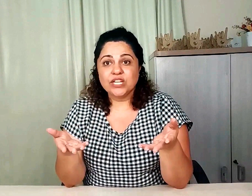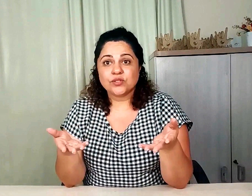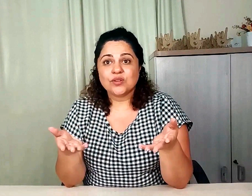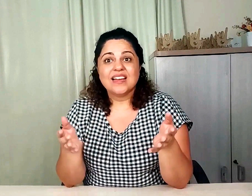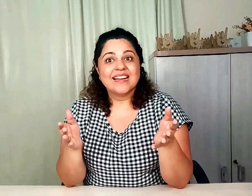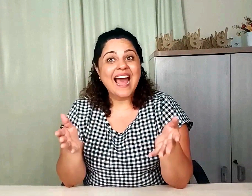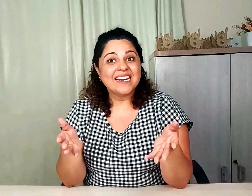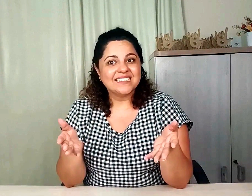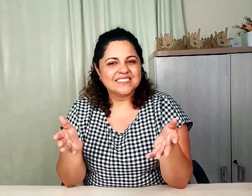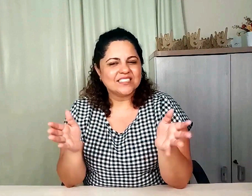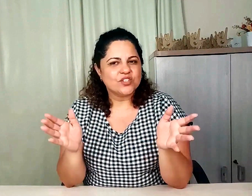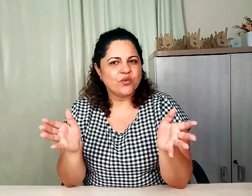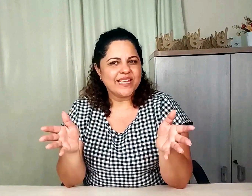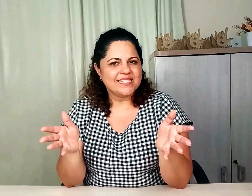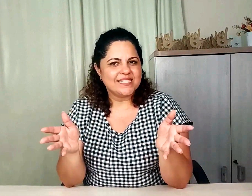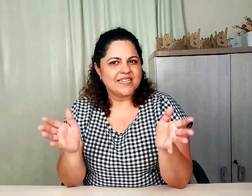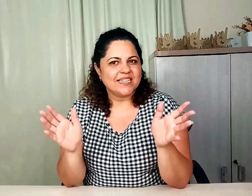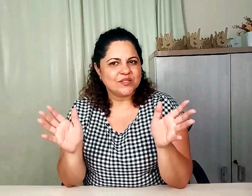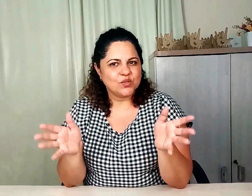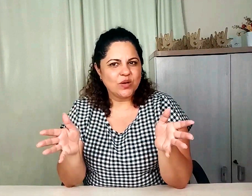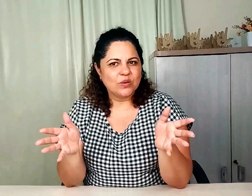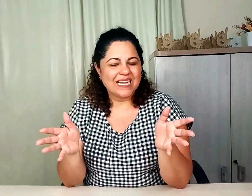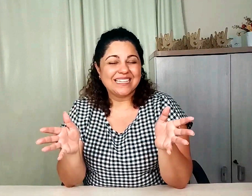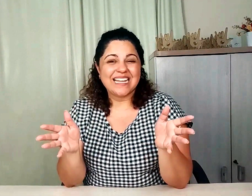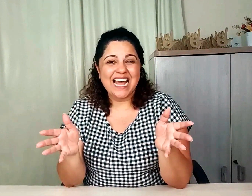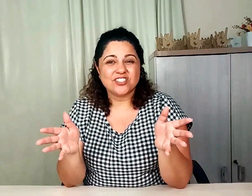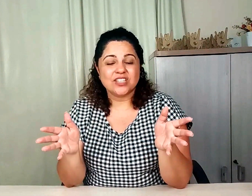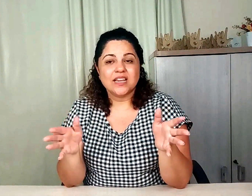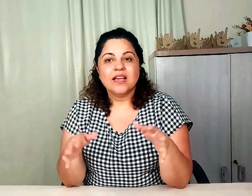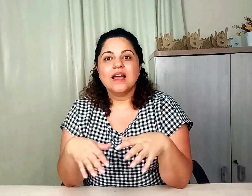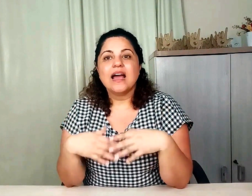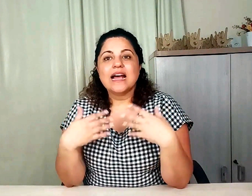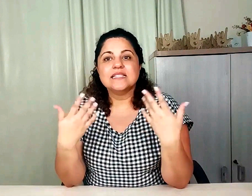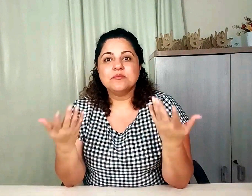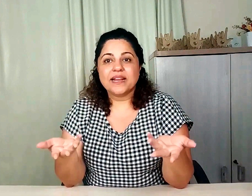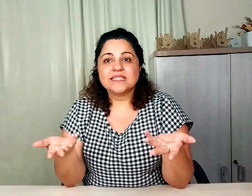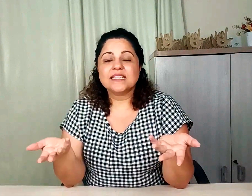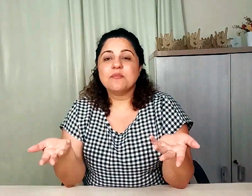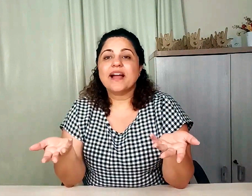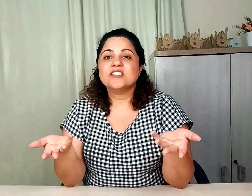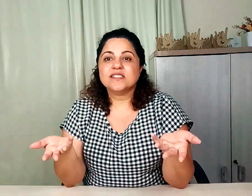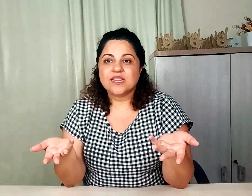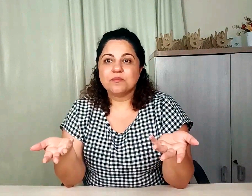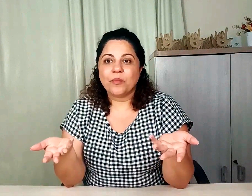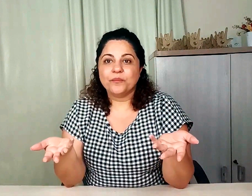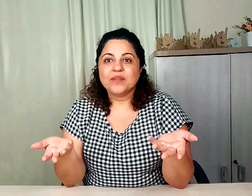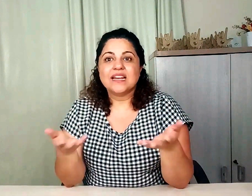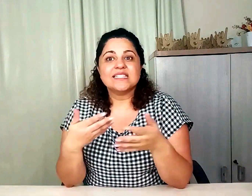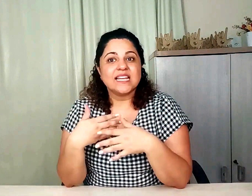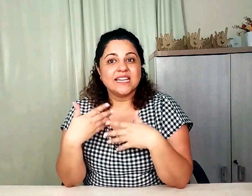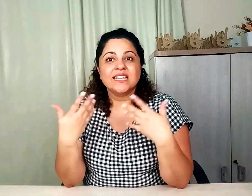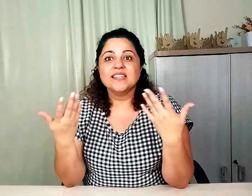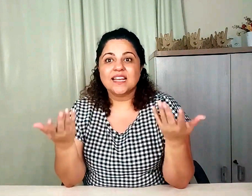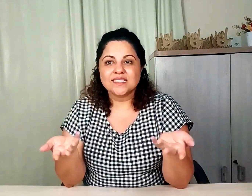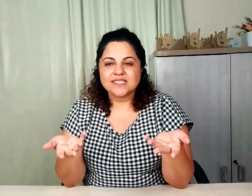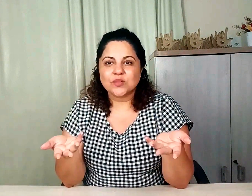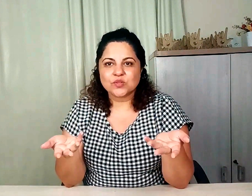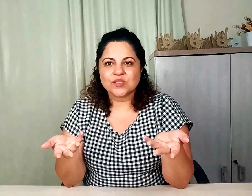isso, garanta de conhecer na sua localidade as empresas que participam nessa interação